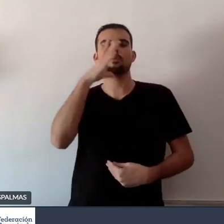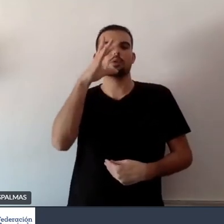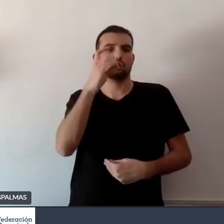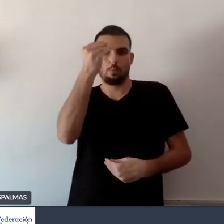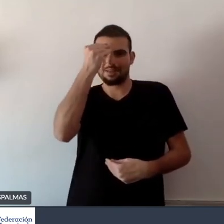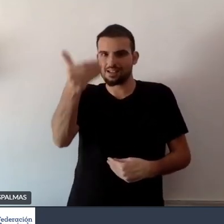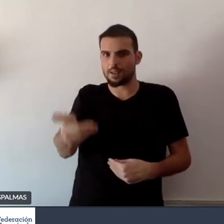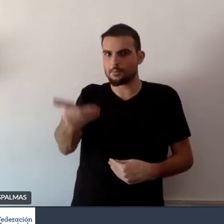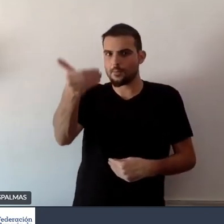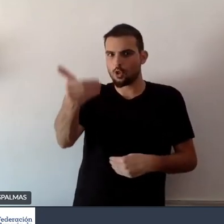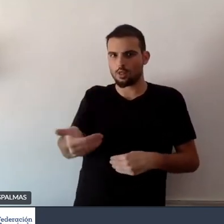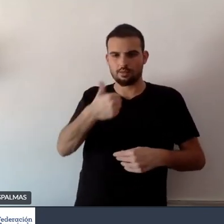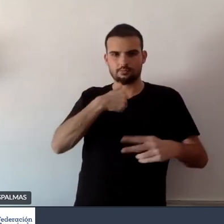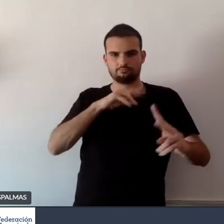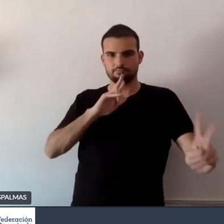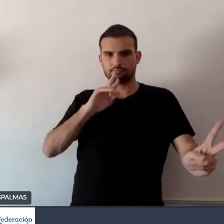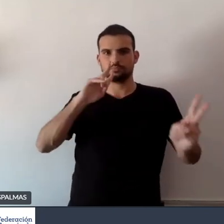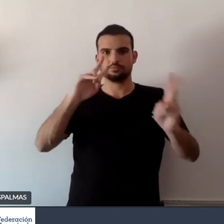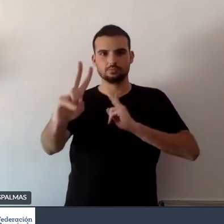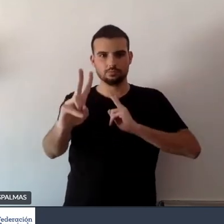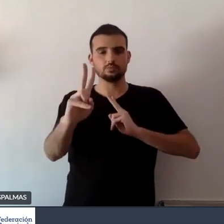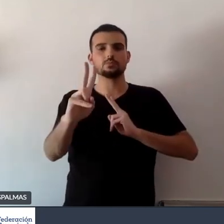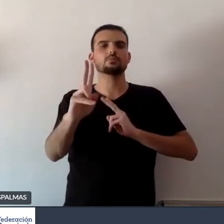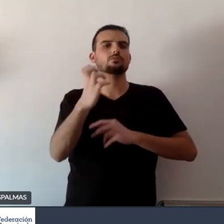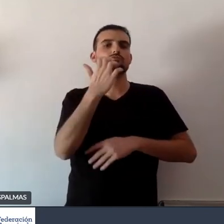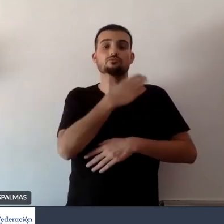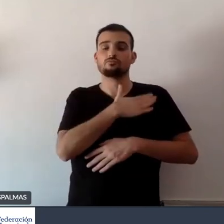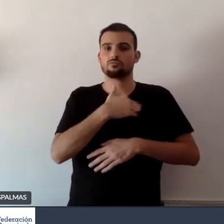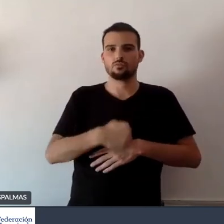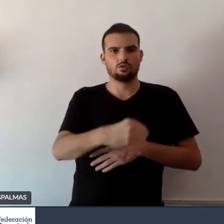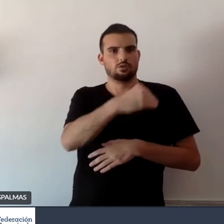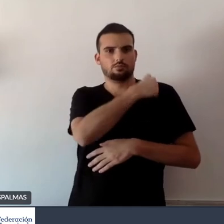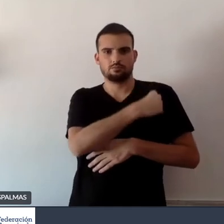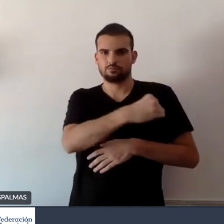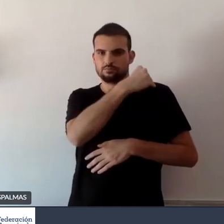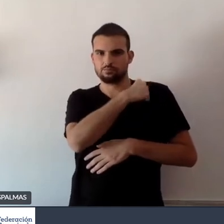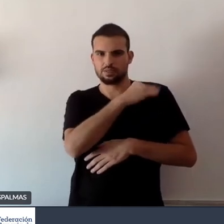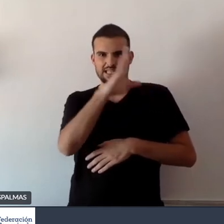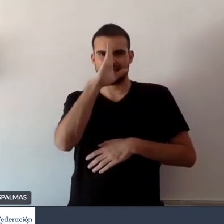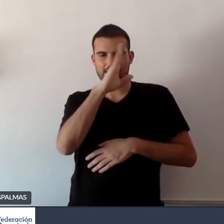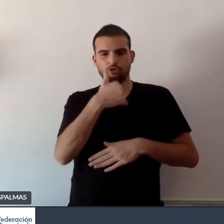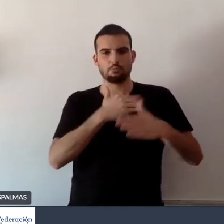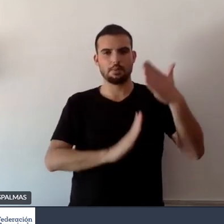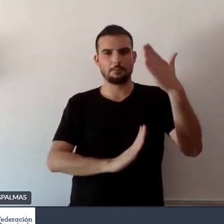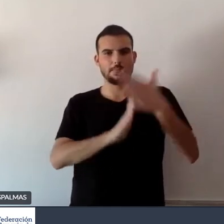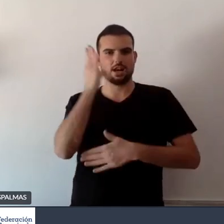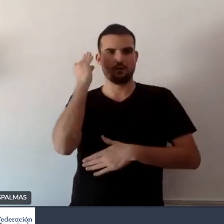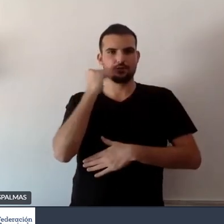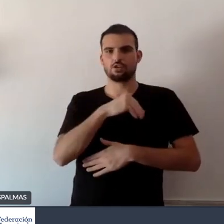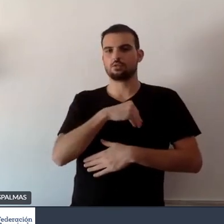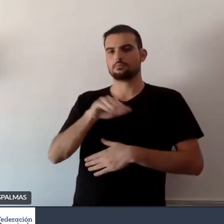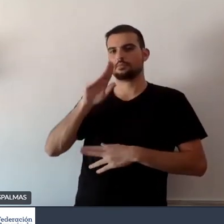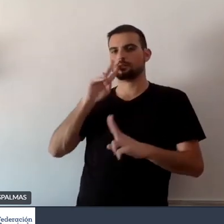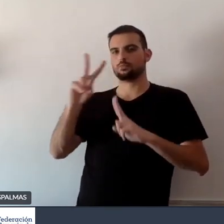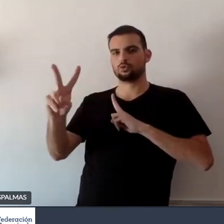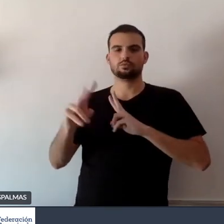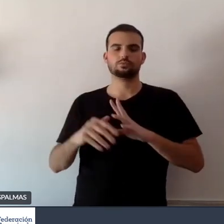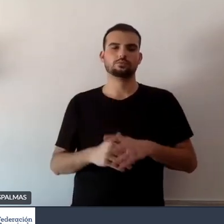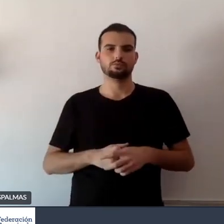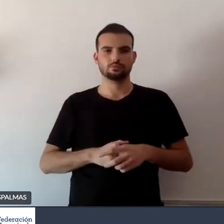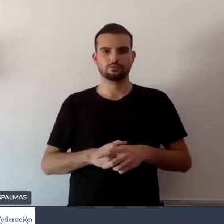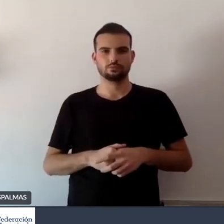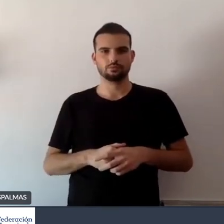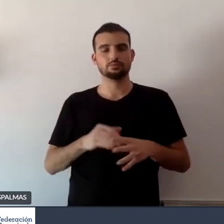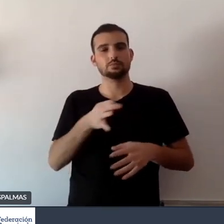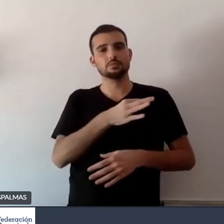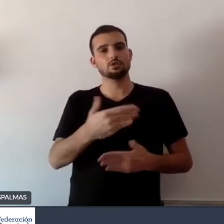relevante o que tú quieras, evidentemente no dudes en detenerme y yo tendré la presentación. Perfecto, gracias,